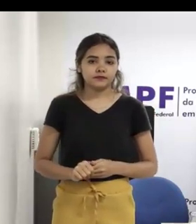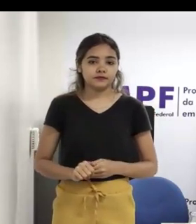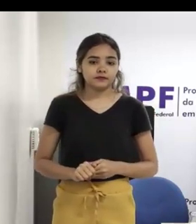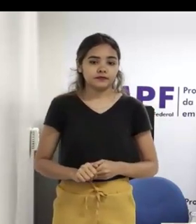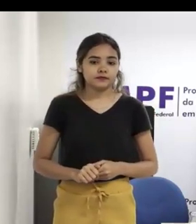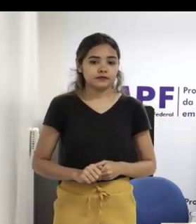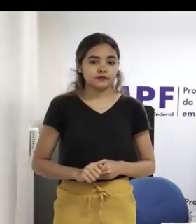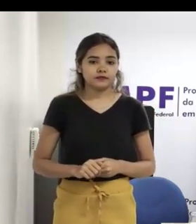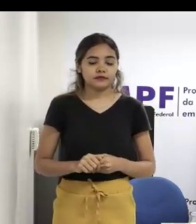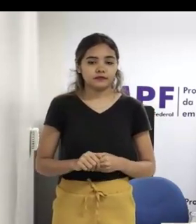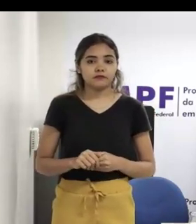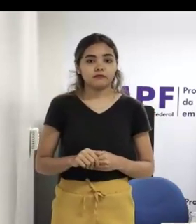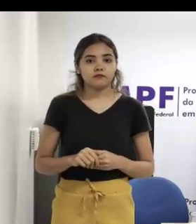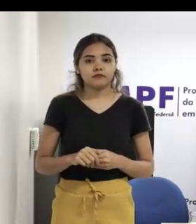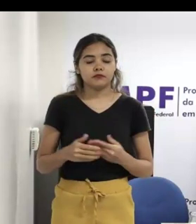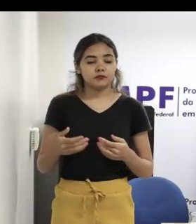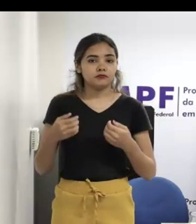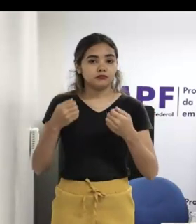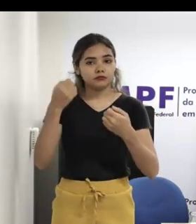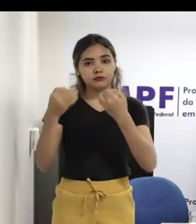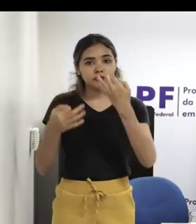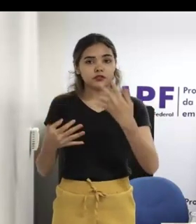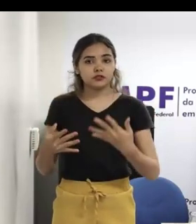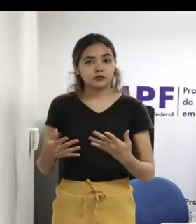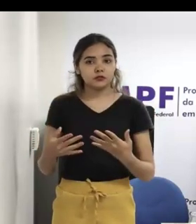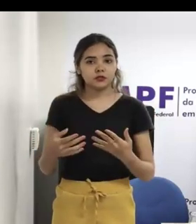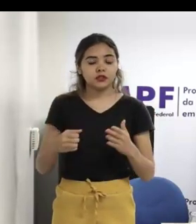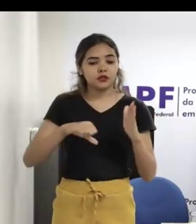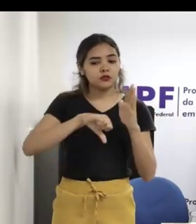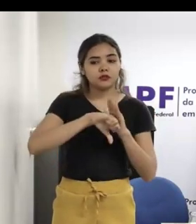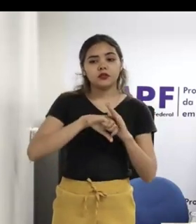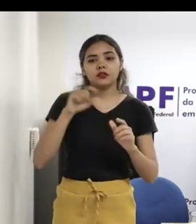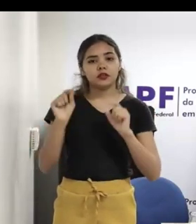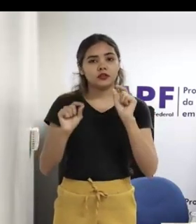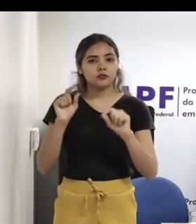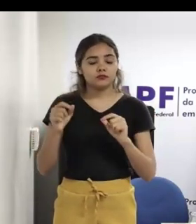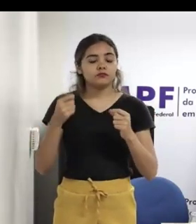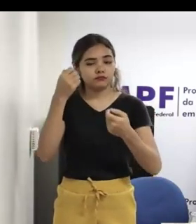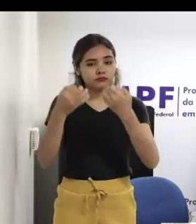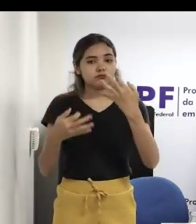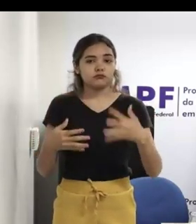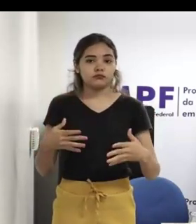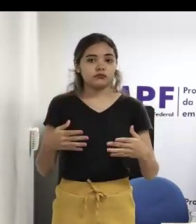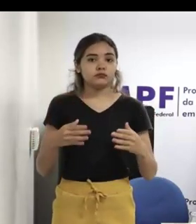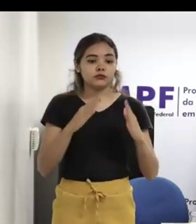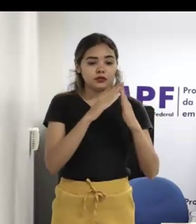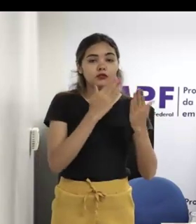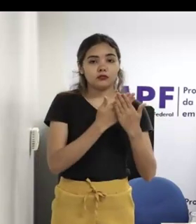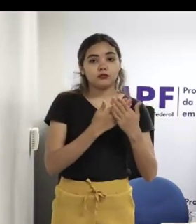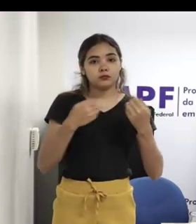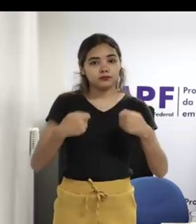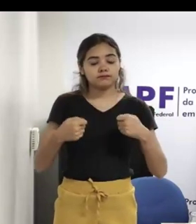foi vitimada então as escolas precisam entrar em contato com os familiares sem julgamentos